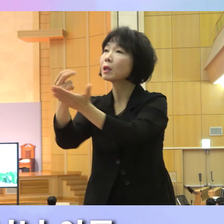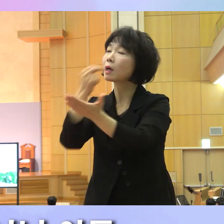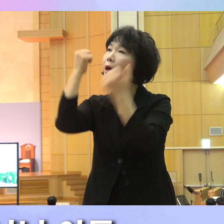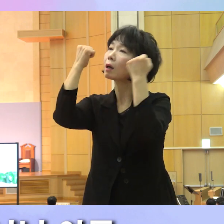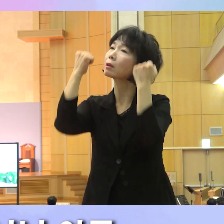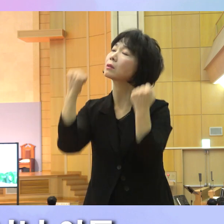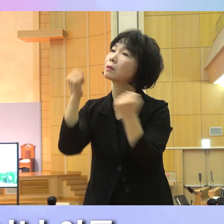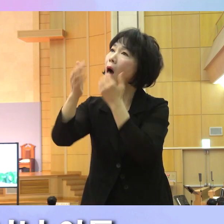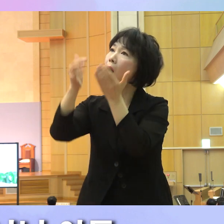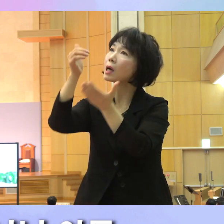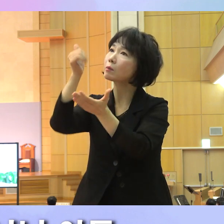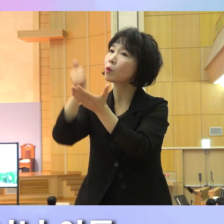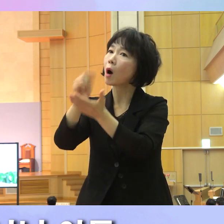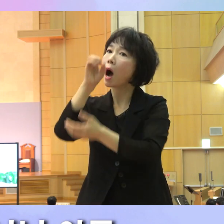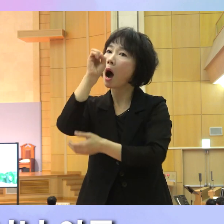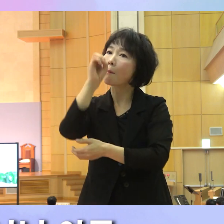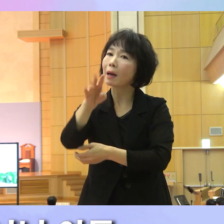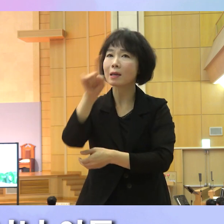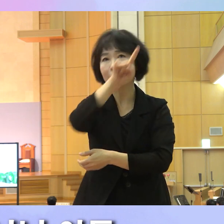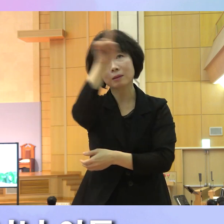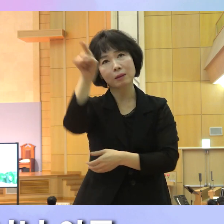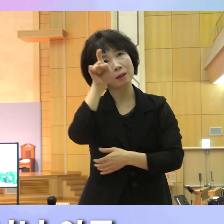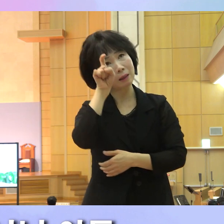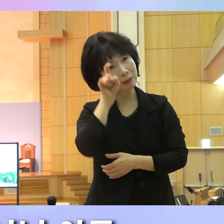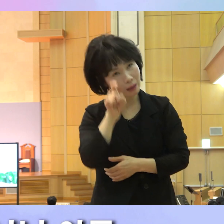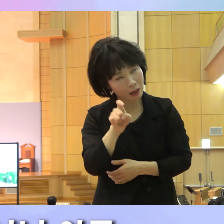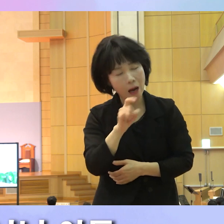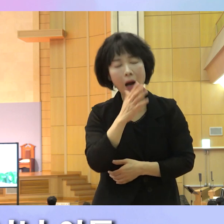살아계신 하나님이라고 하였을까?